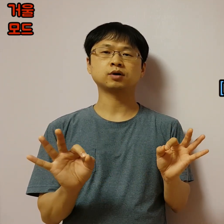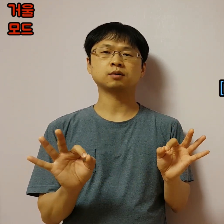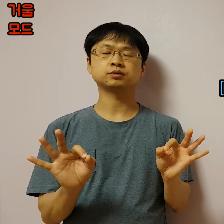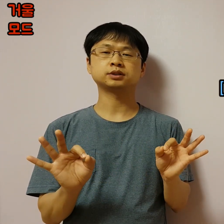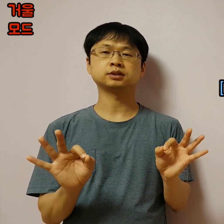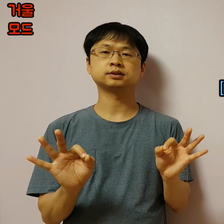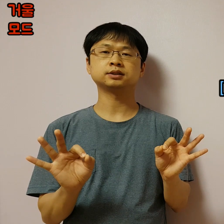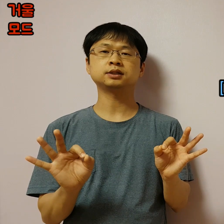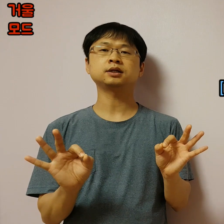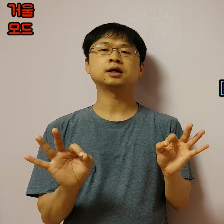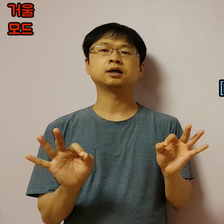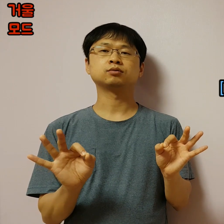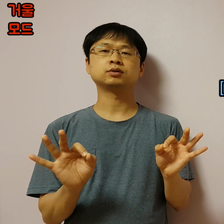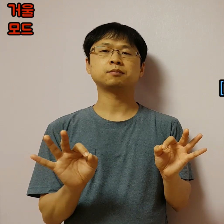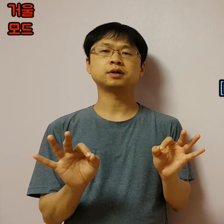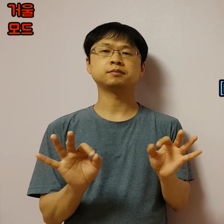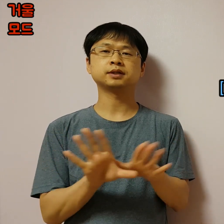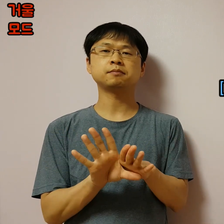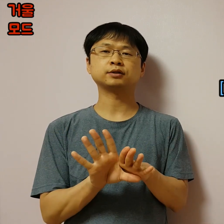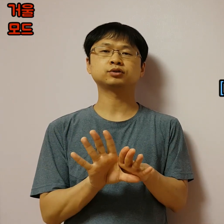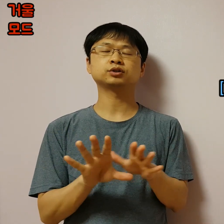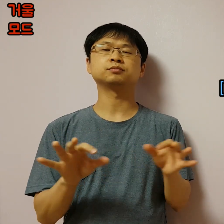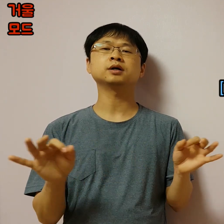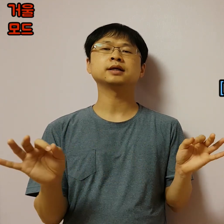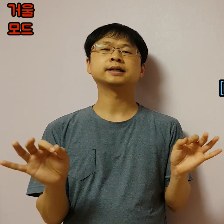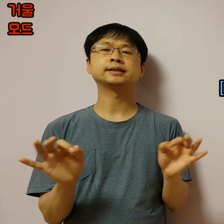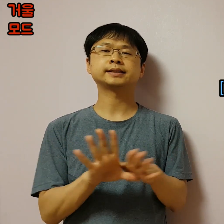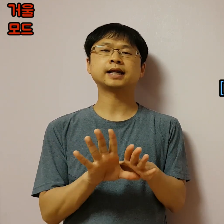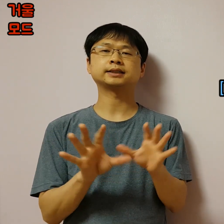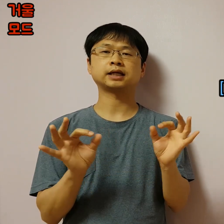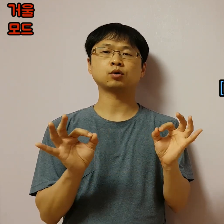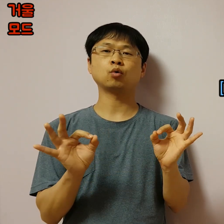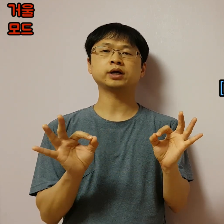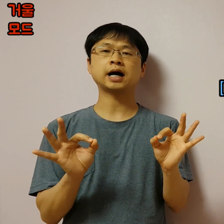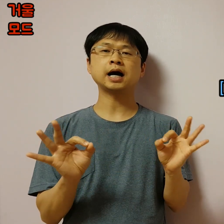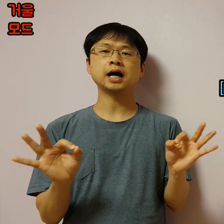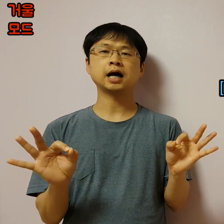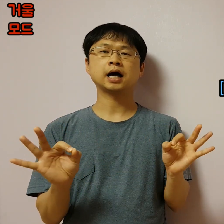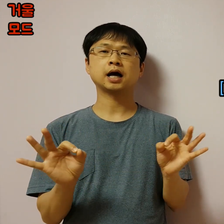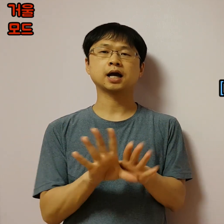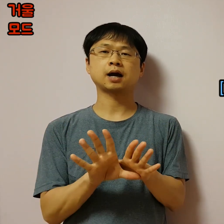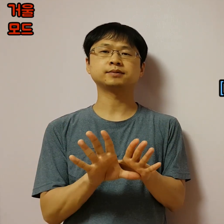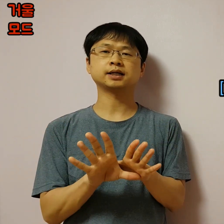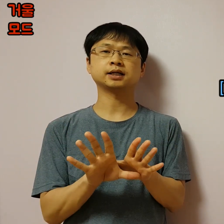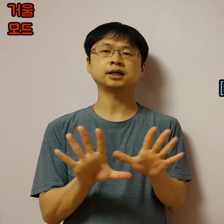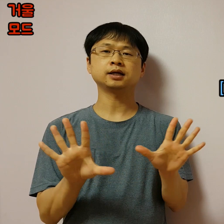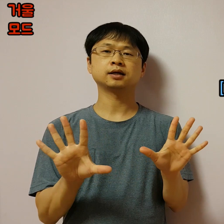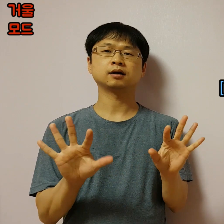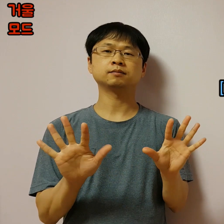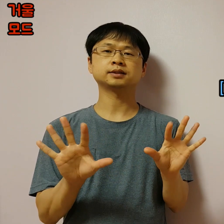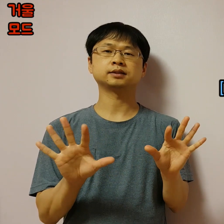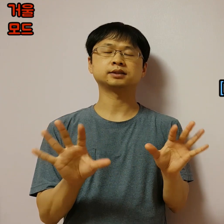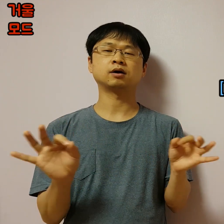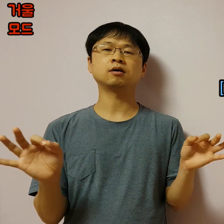엄지손가락 붙인 것을 둘 다 벌리면서 마주쳐주면 사라지다. 고리가 갑자기 없어졌죠.